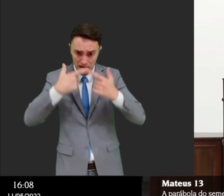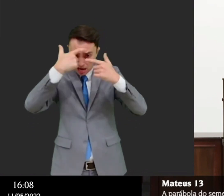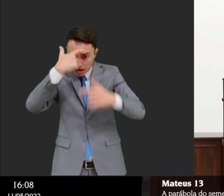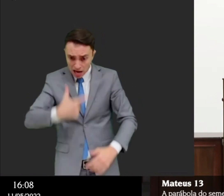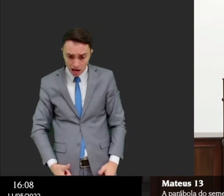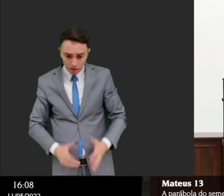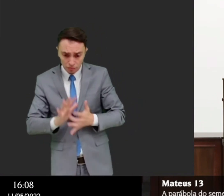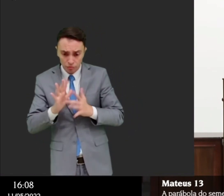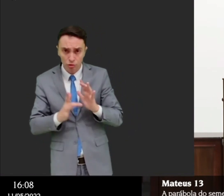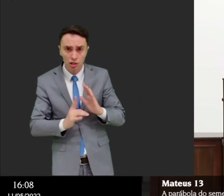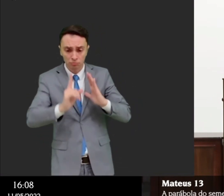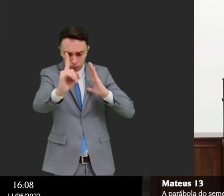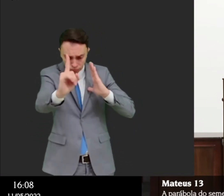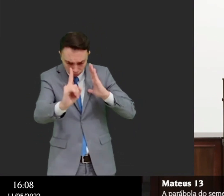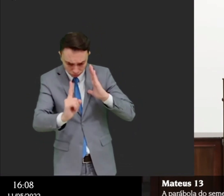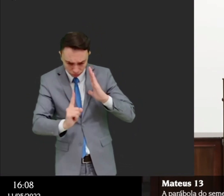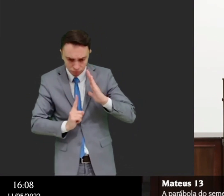tua alma.